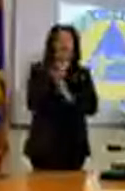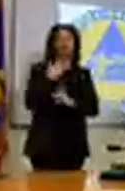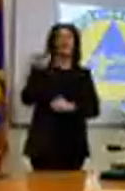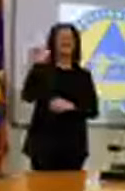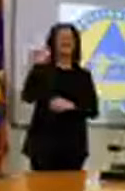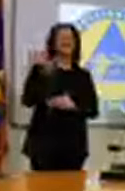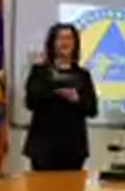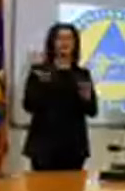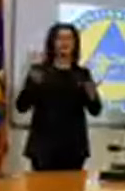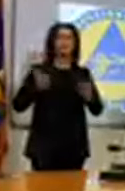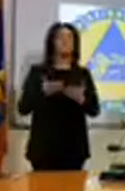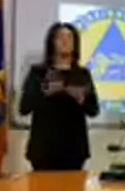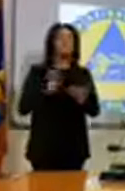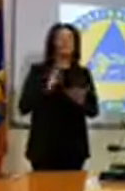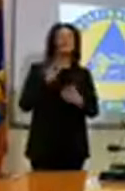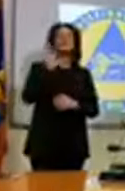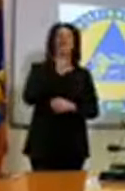loro